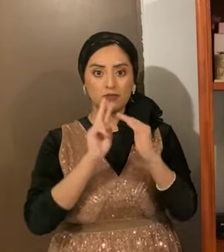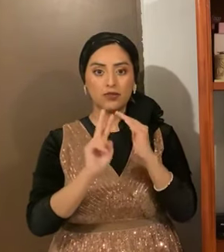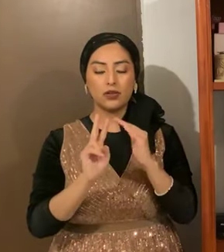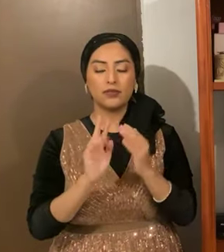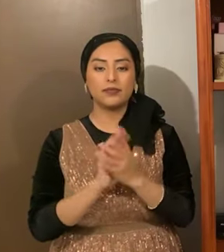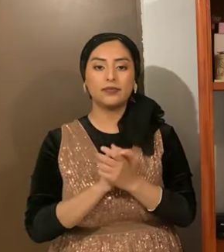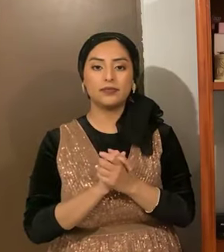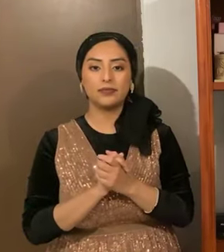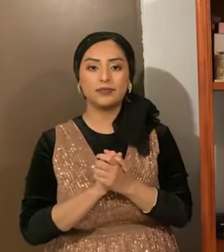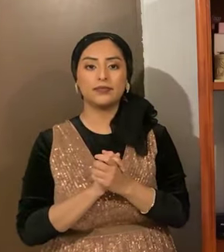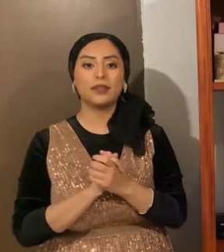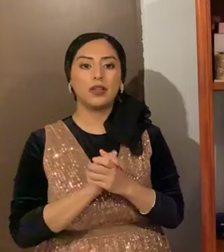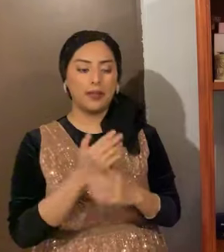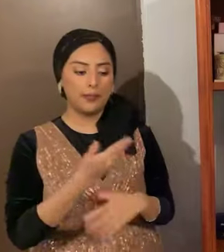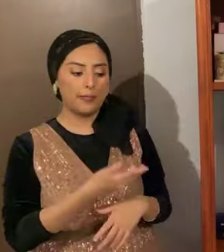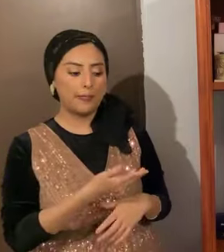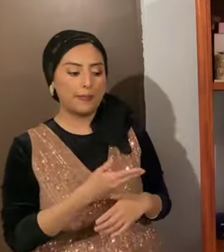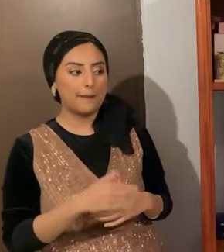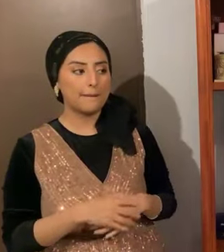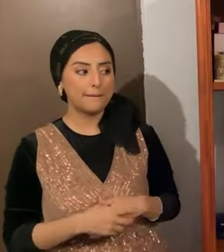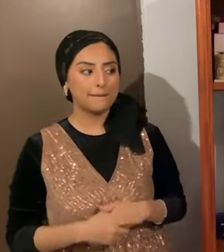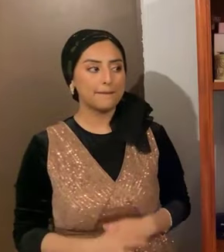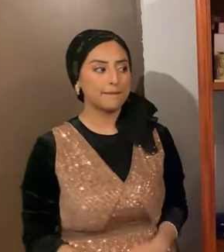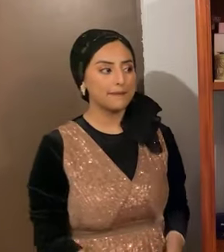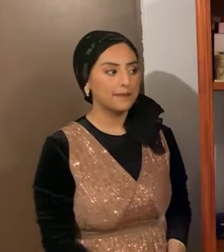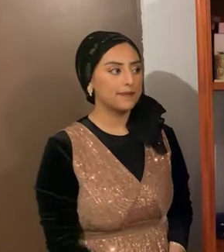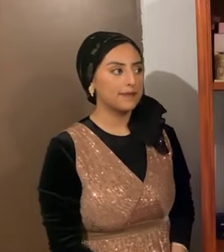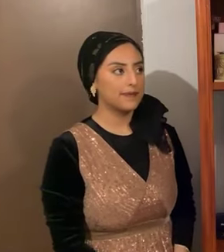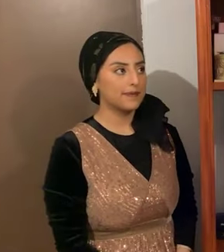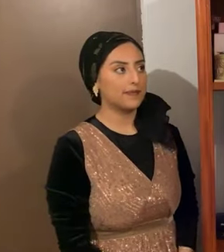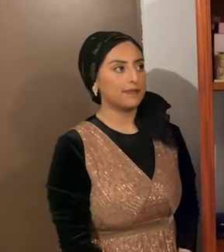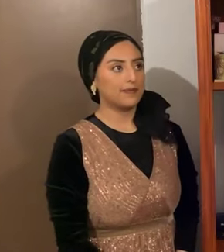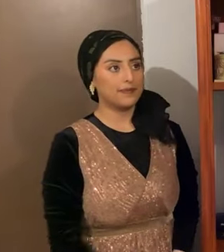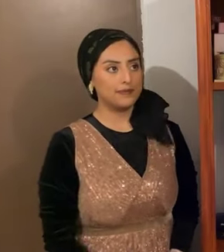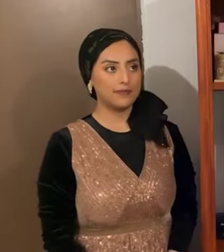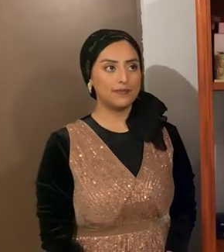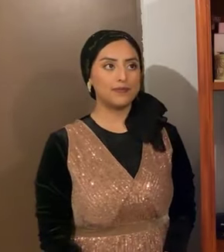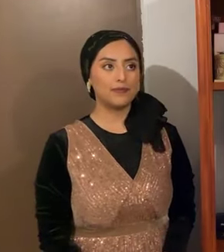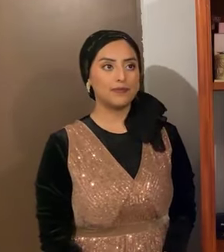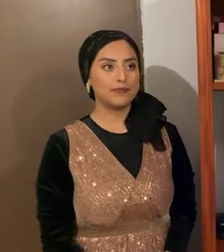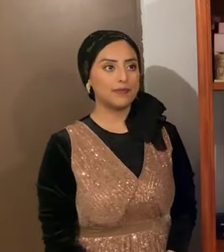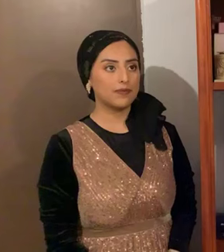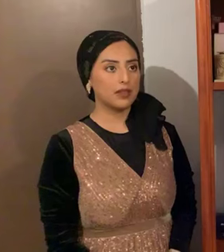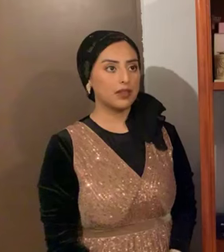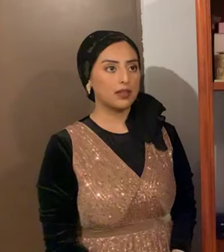yo. A ver, tengan lista su cámara. Perfecto. Muy bien.